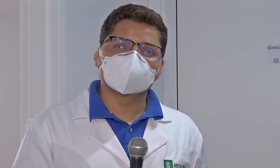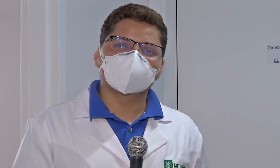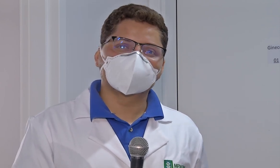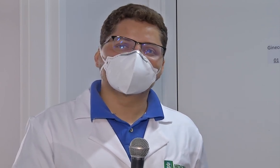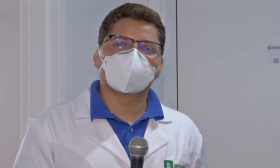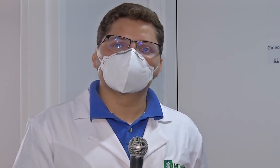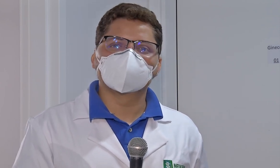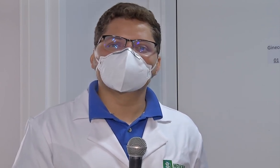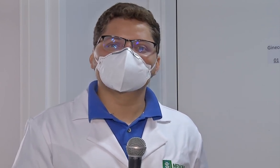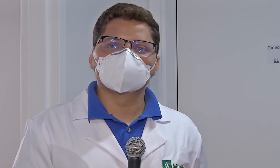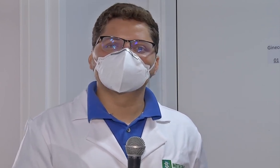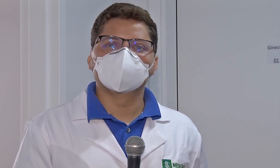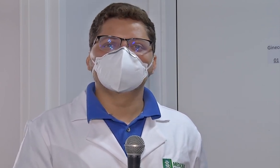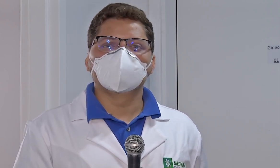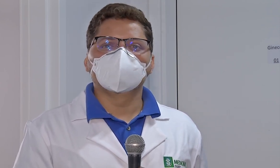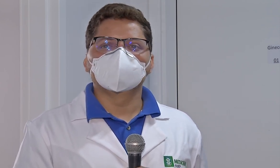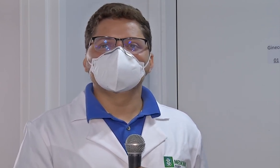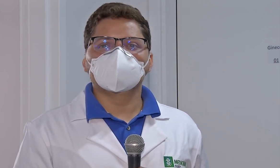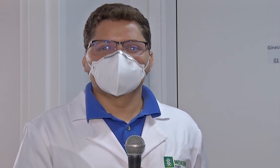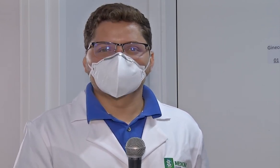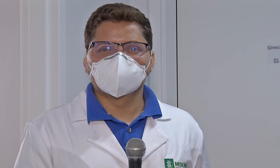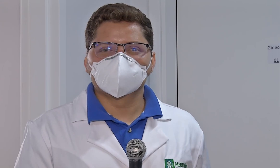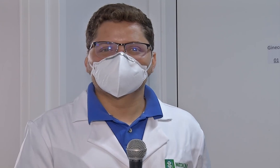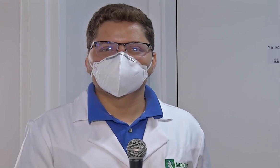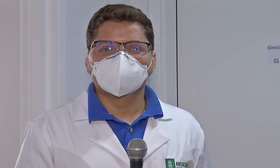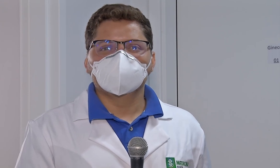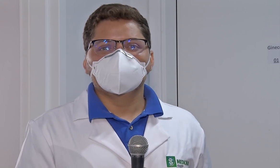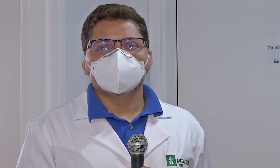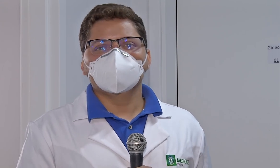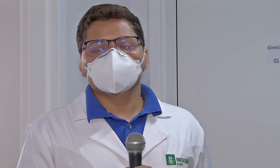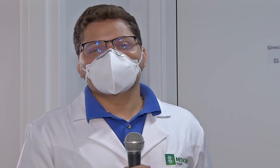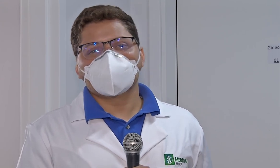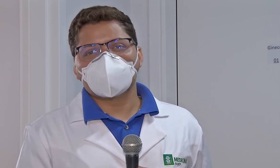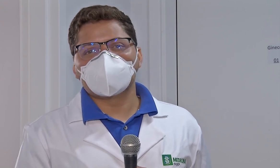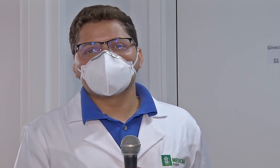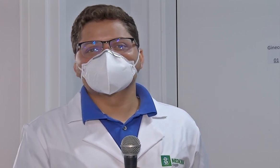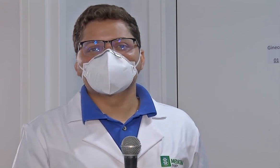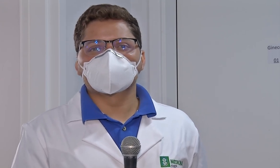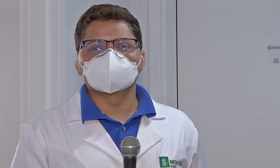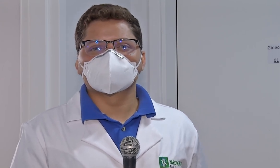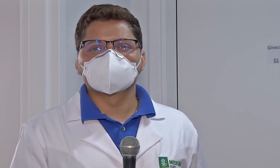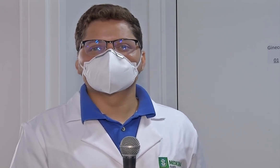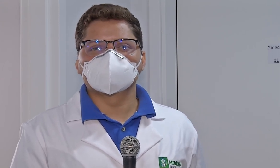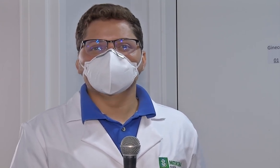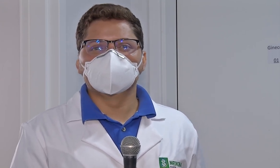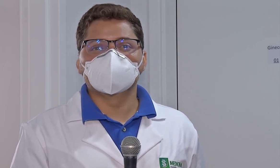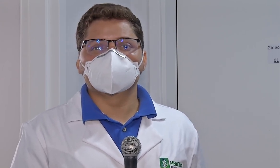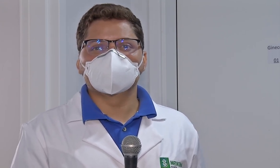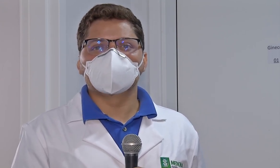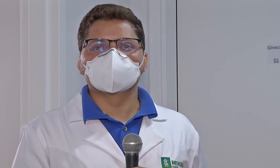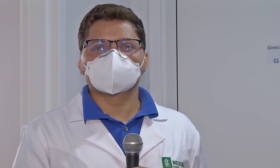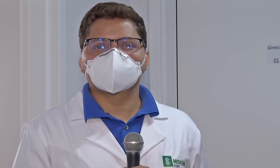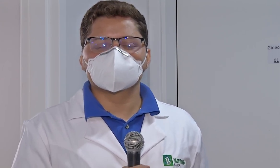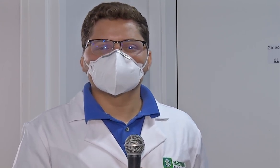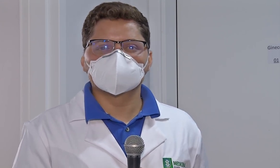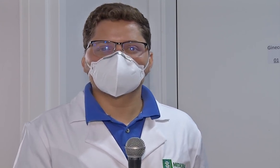de atender a comunidade surda de Pato Branco. E com o apoio da professora Luciana Bica, que é profissional da saúde também